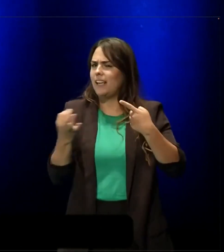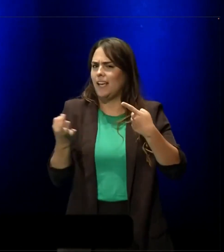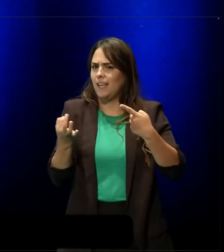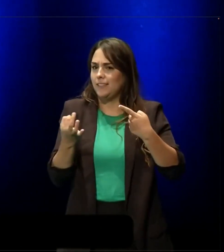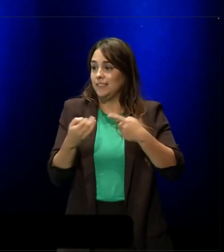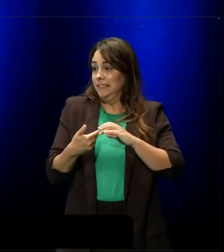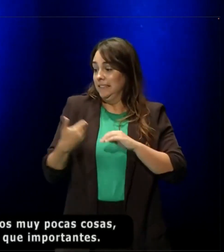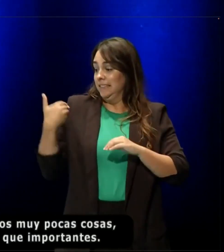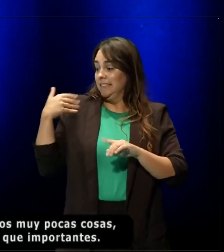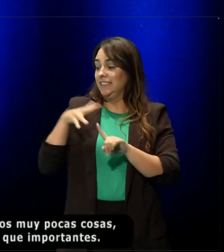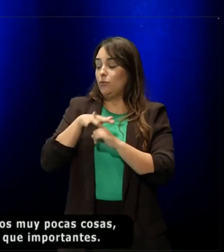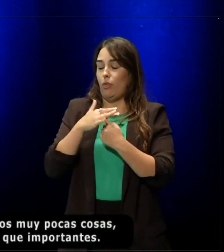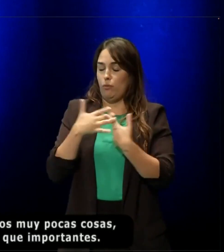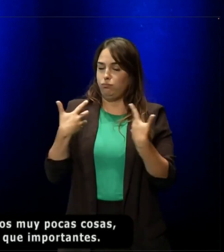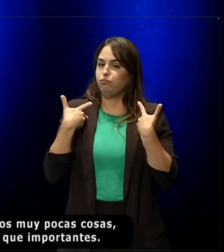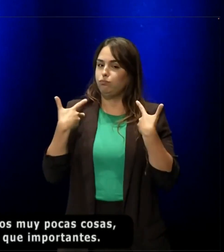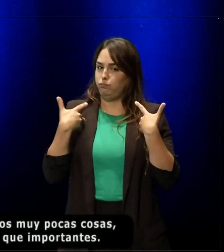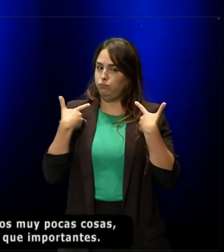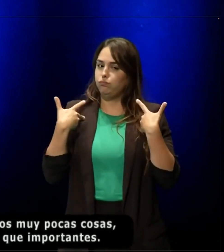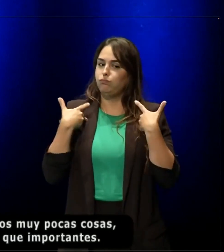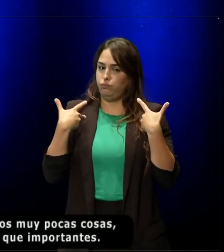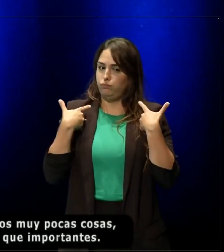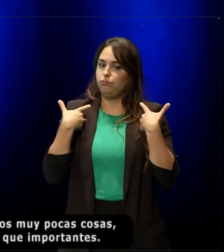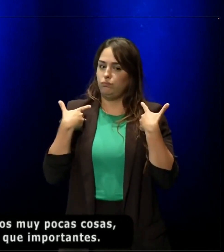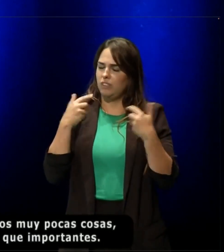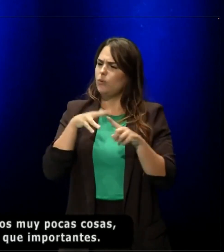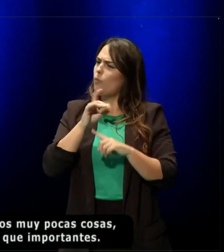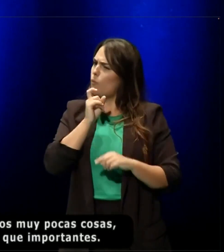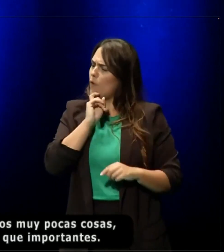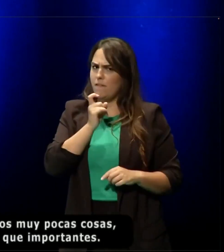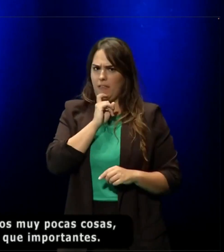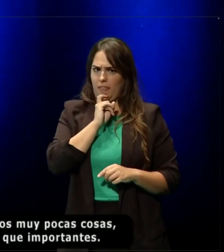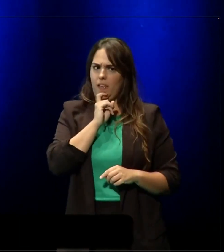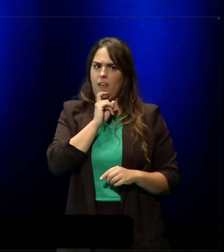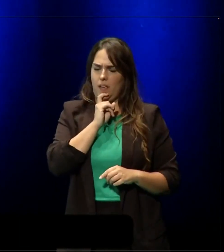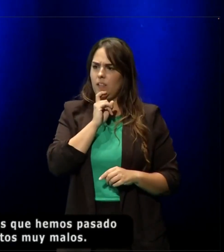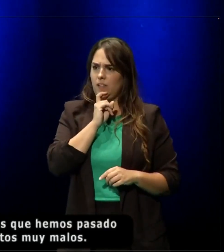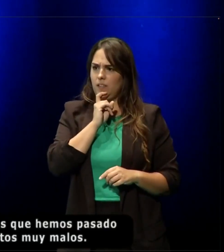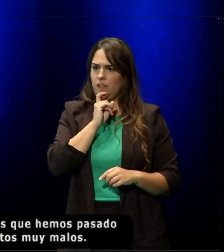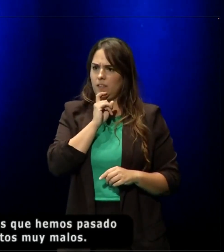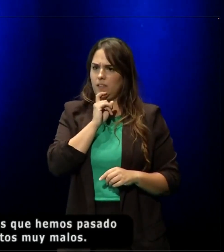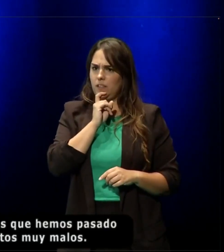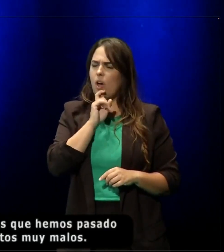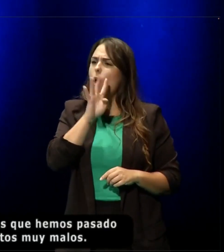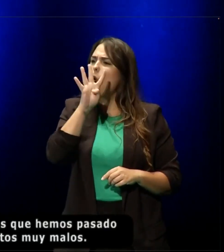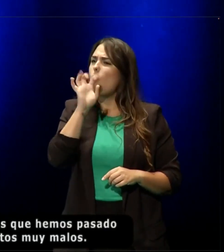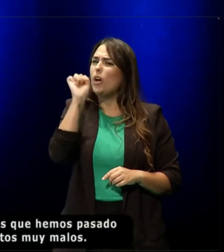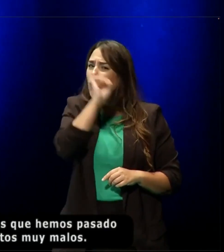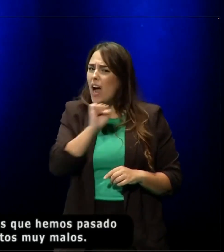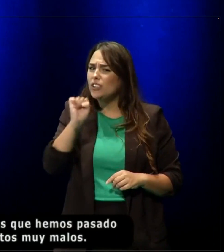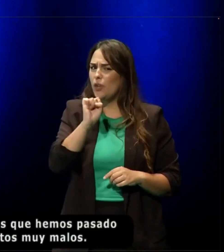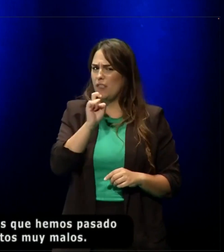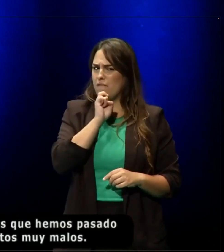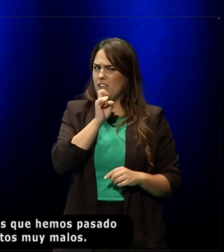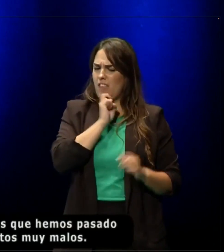hemos pasado momentos muy malos, hemos cerrado un cuatrienio muy complicado,